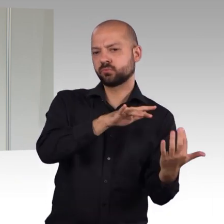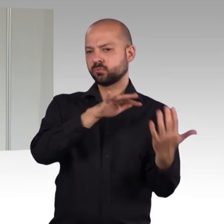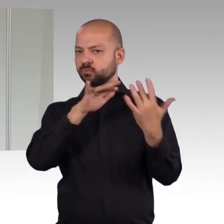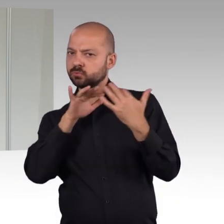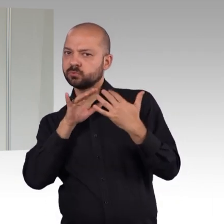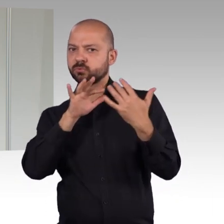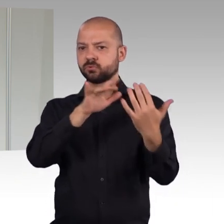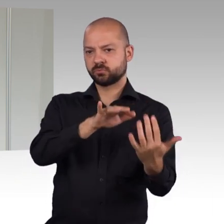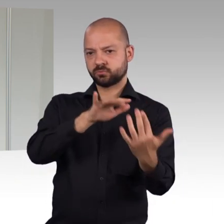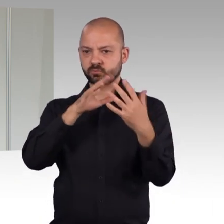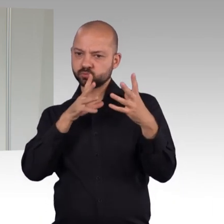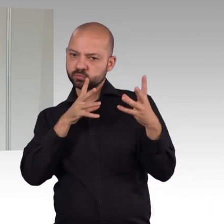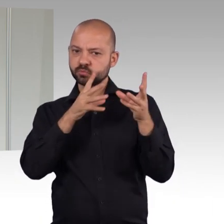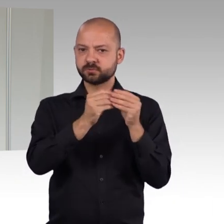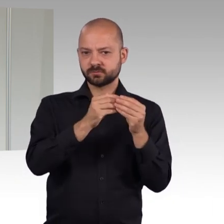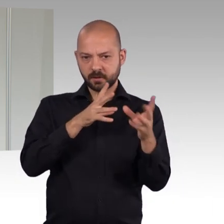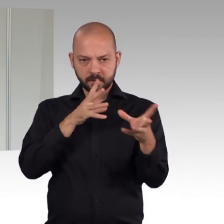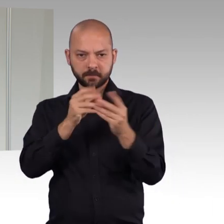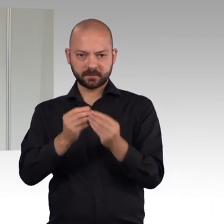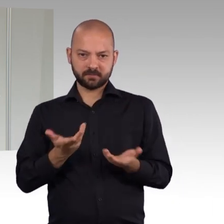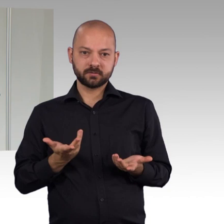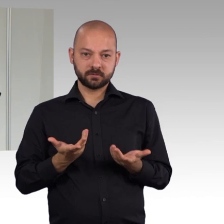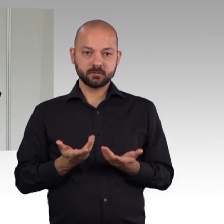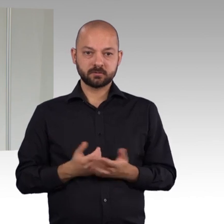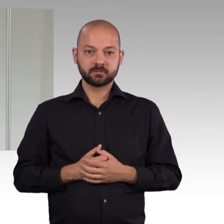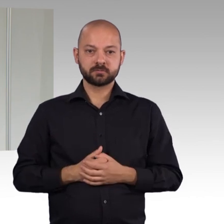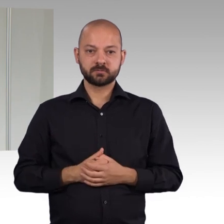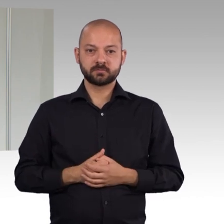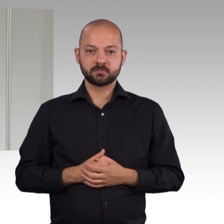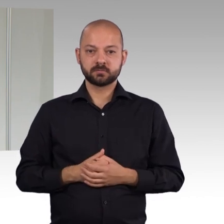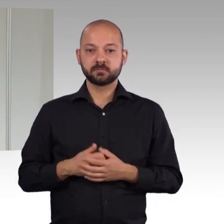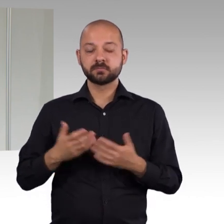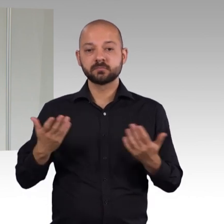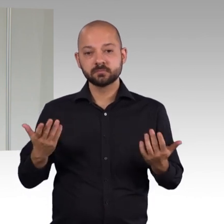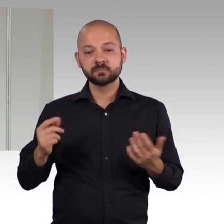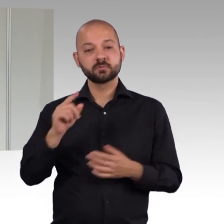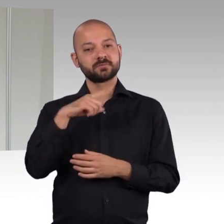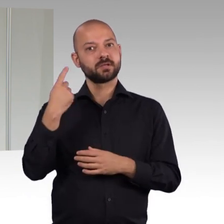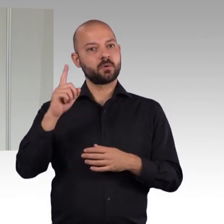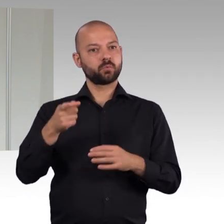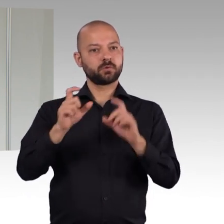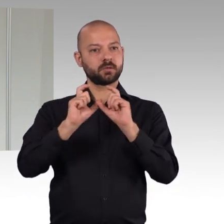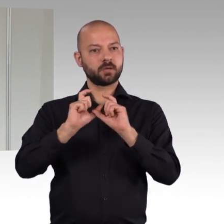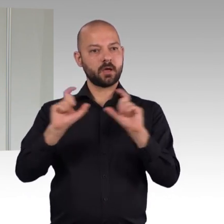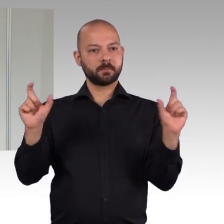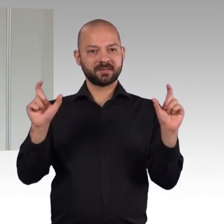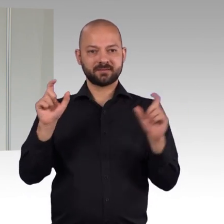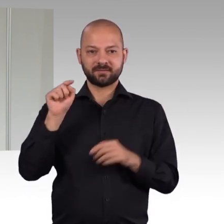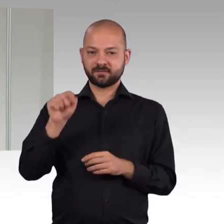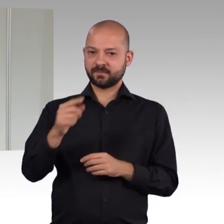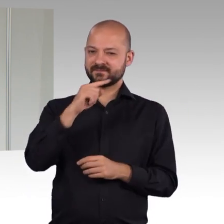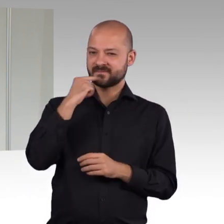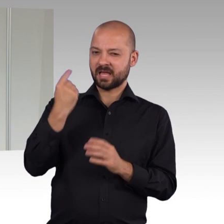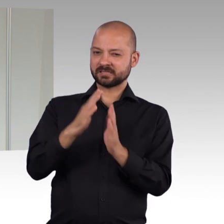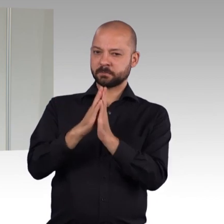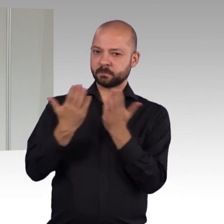Weißbuch im Kabinett verabschieden, oder das Kabinett es verabschiedet, nicht wir, wir als Parlament haben es gesehen, es ist